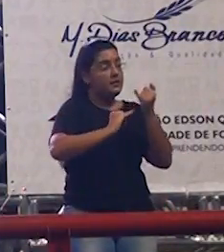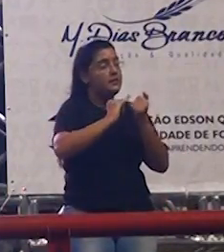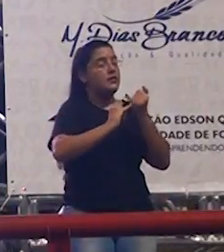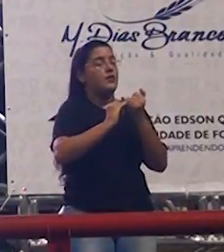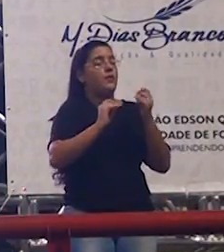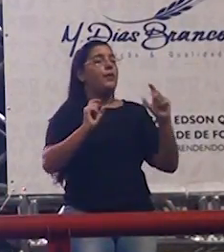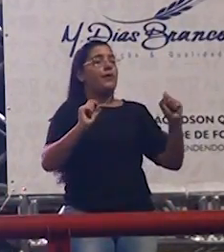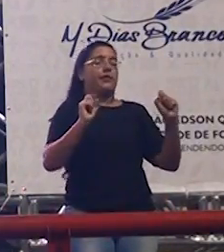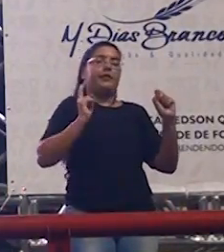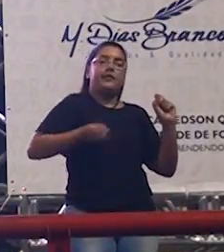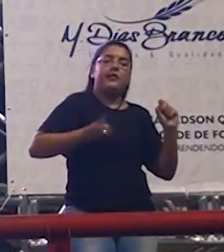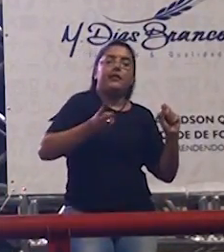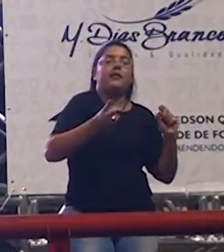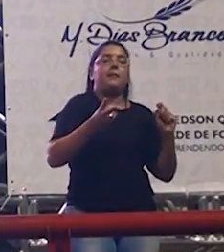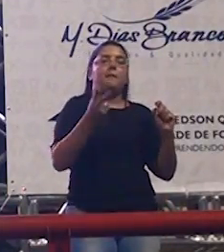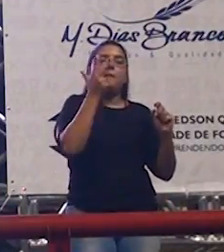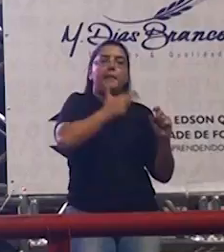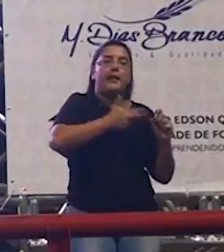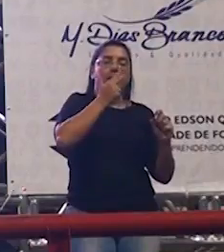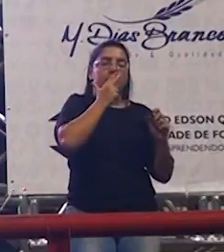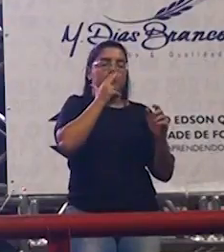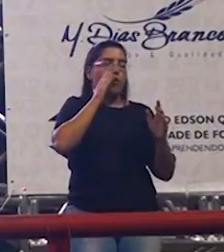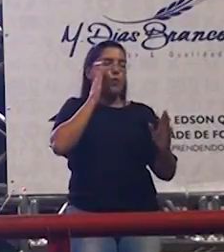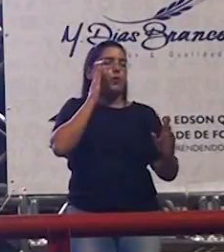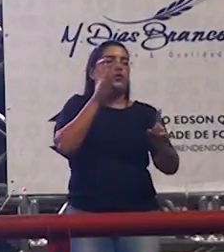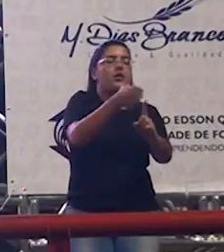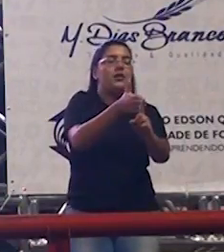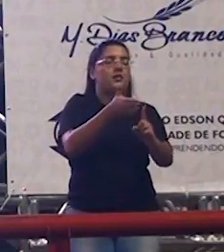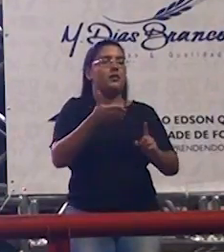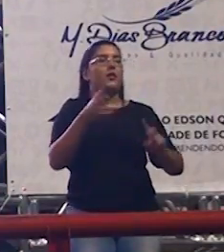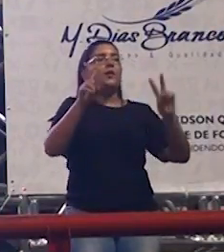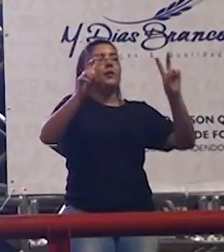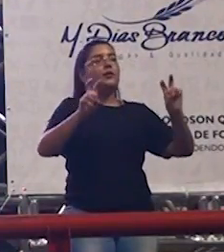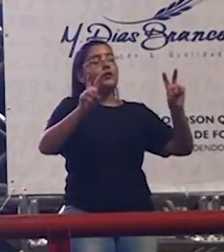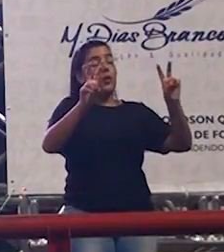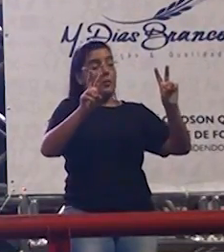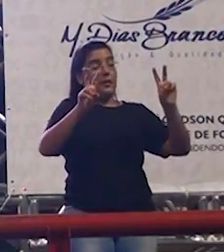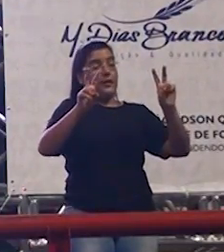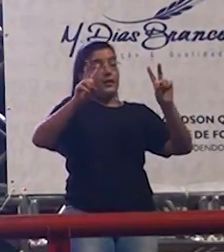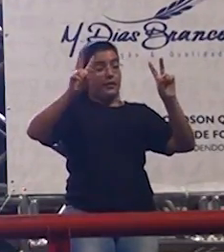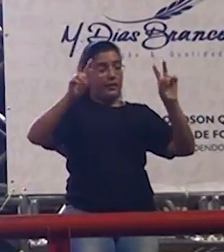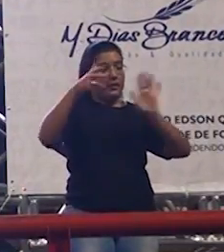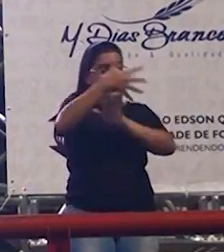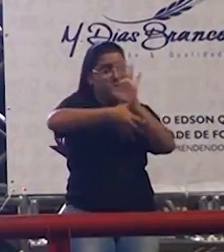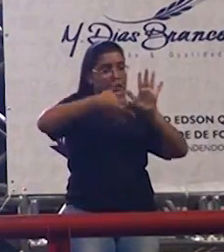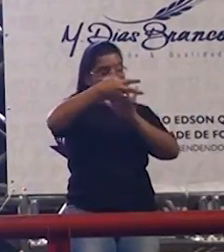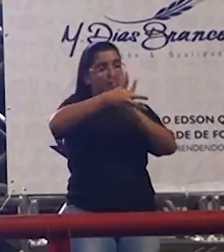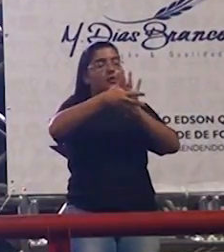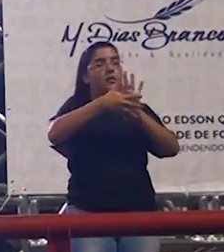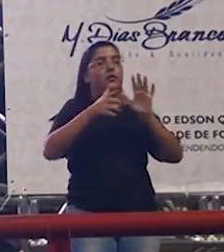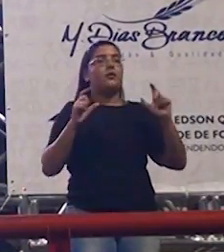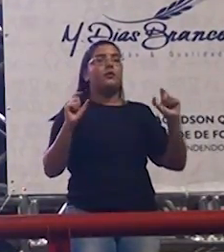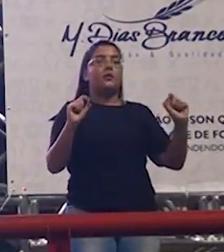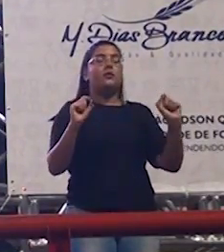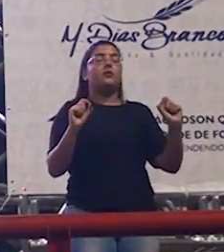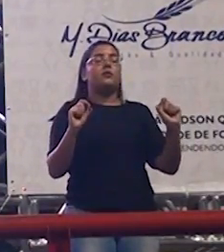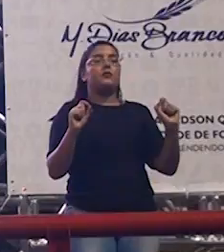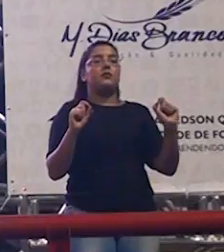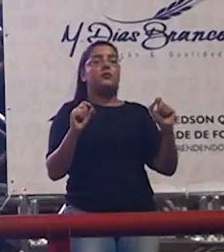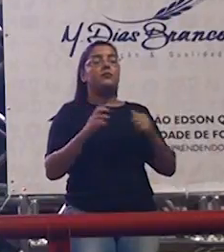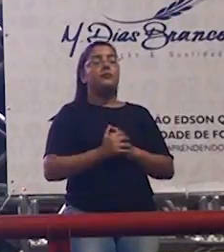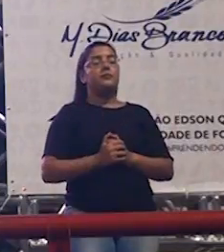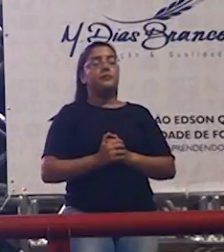deslocam-se conjuntamente numa mesma direção. A respeito do tema abordado pelo texto, dos conhecimentos sobre os fenômenos